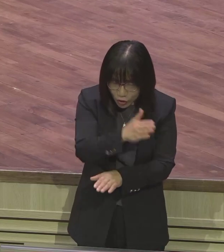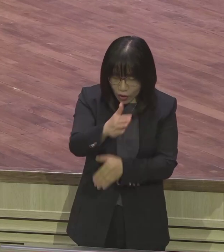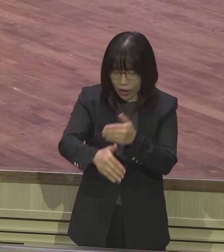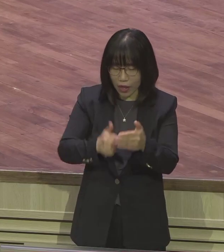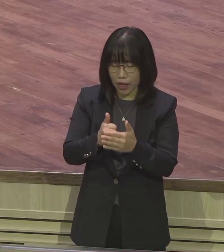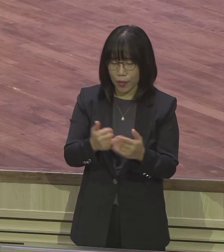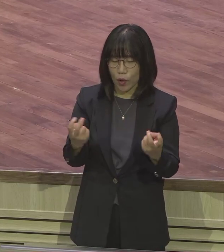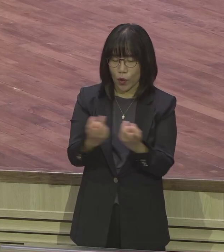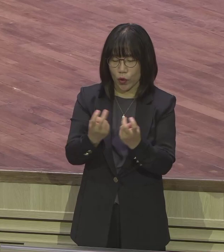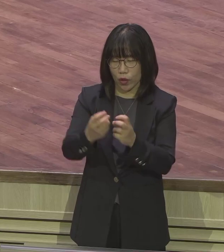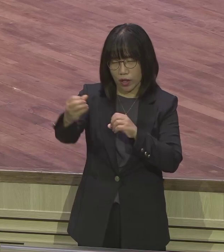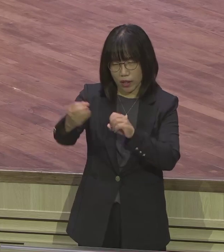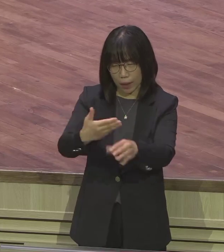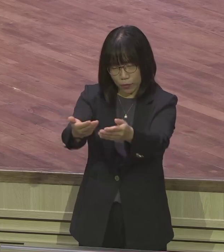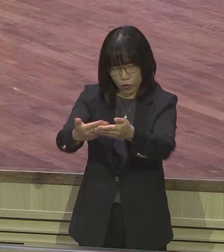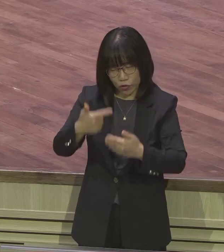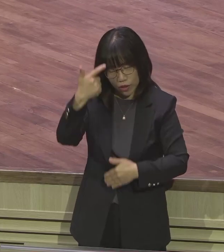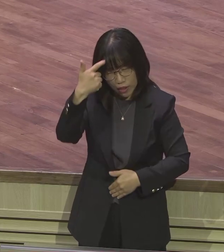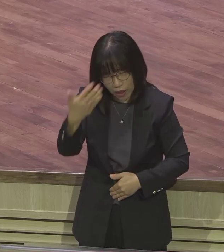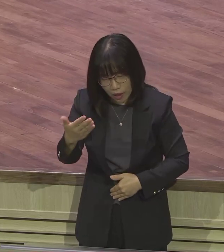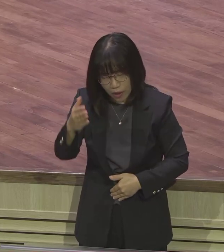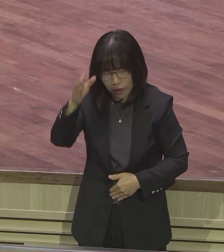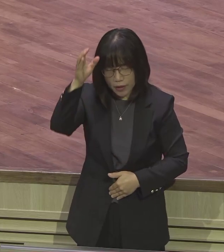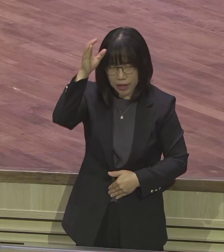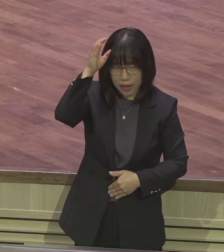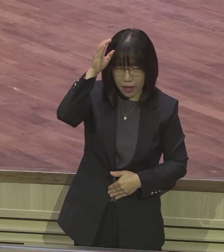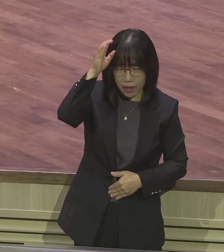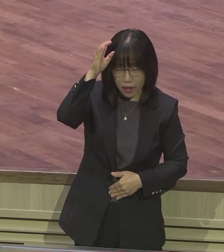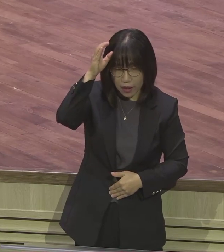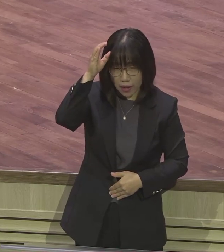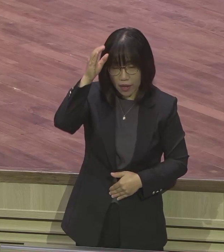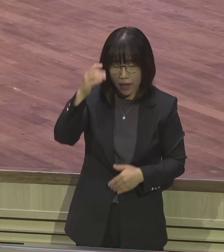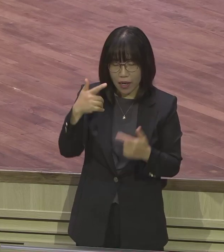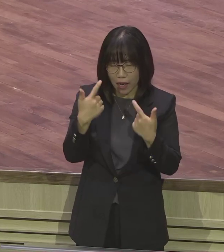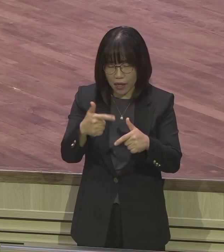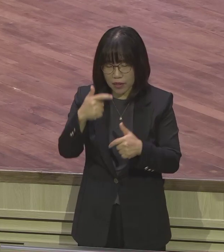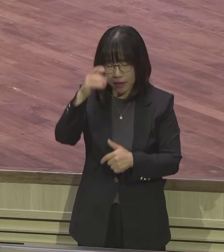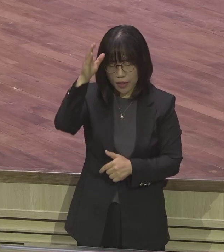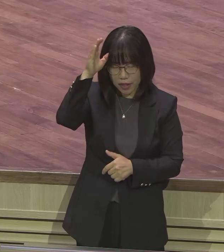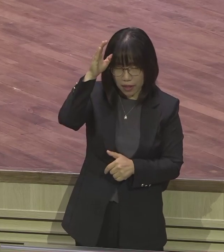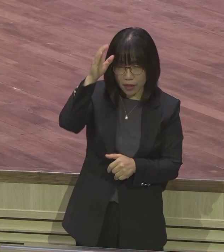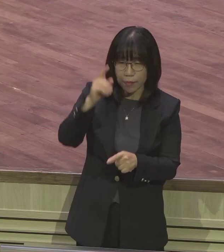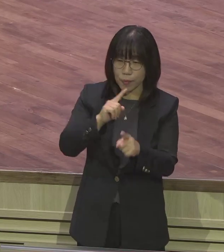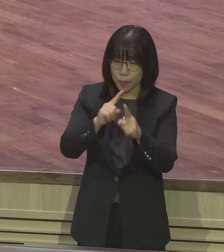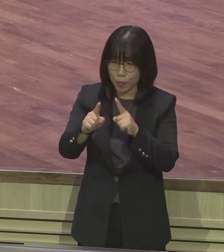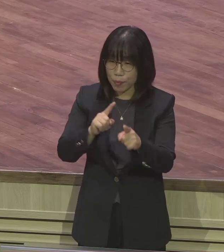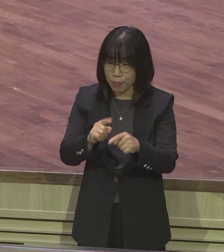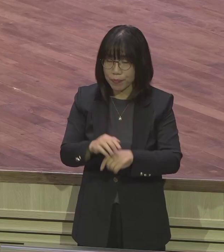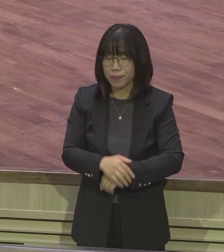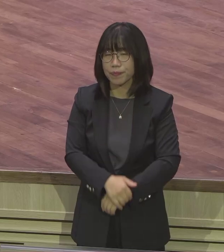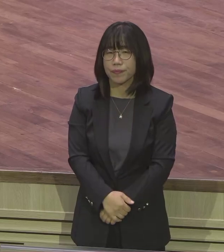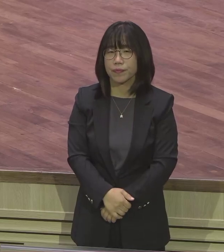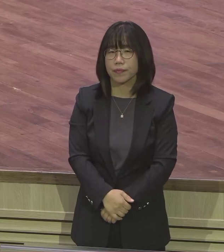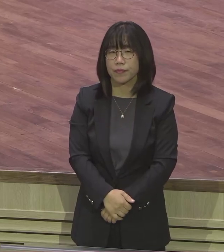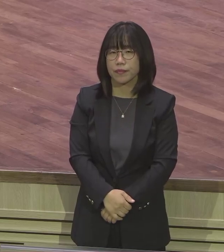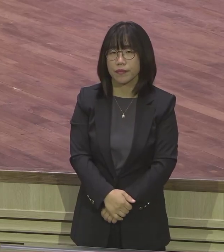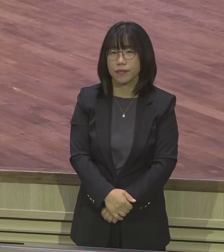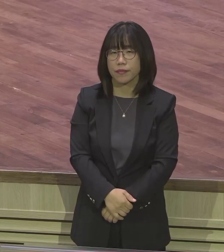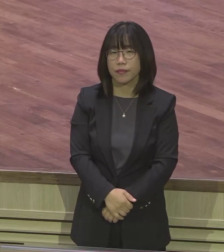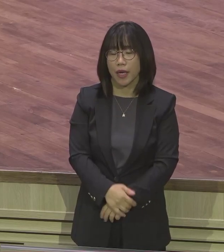자, 이번 올해 하나님이 새로운 새해를 주되 기대하자. 새 달을 주셨다. 이 달에 매일